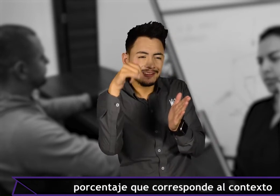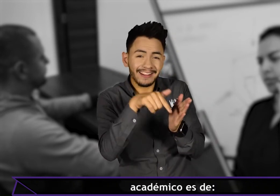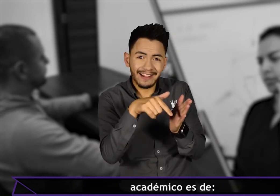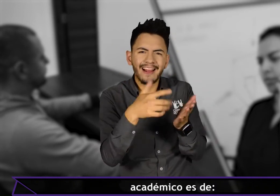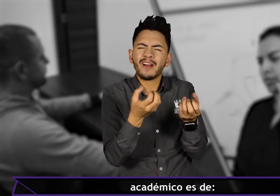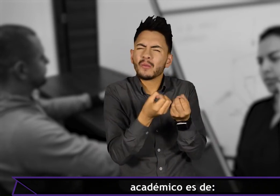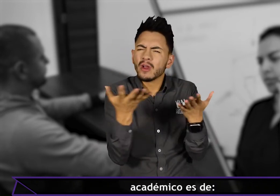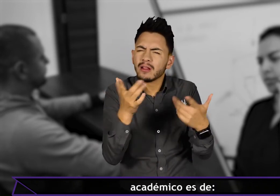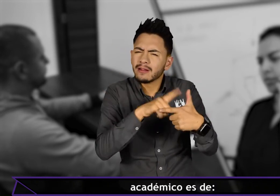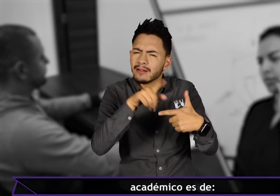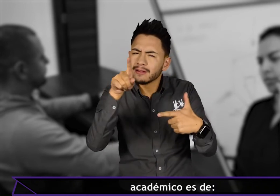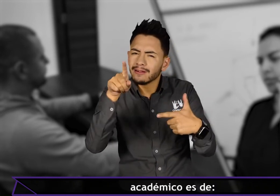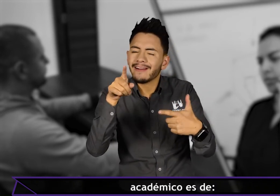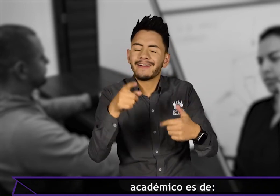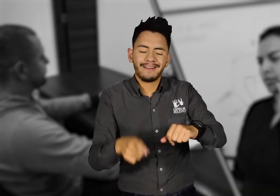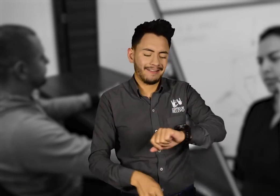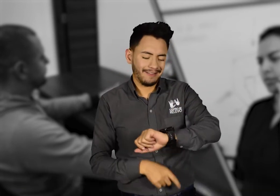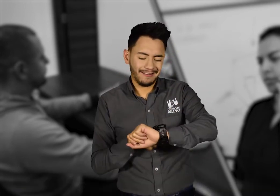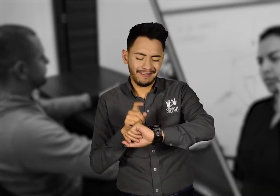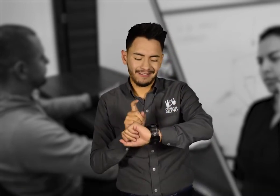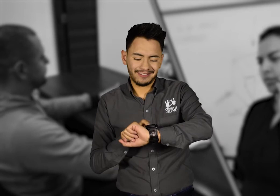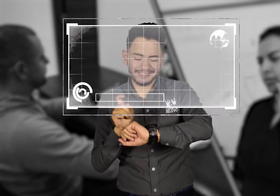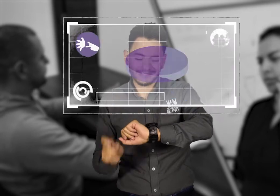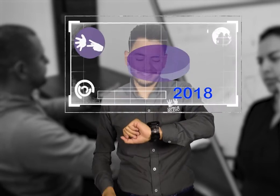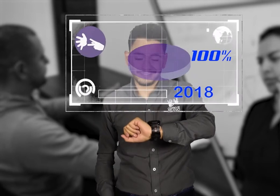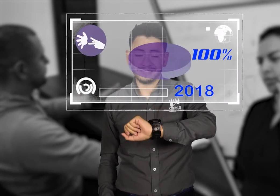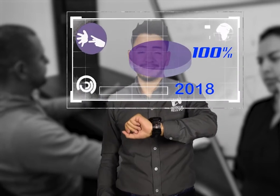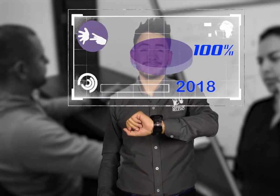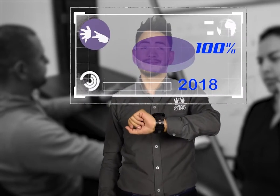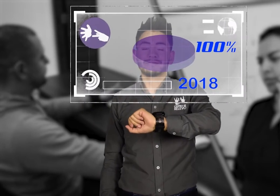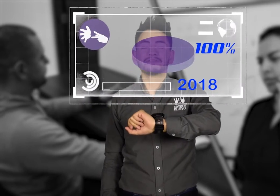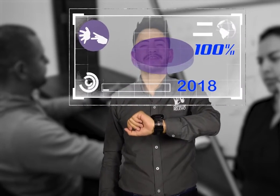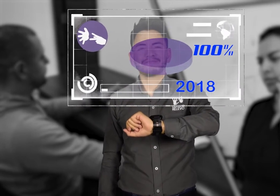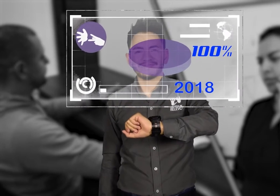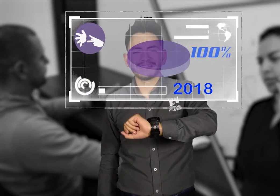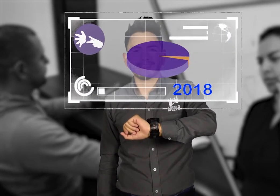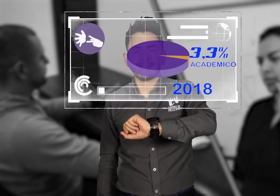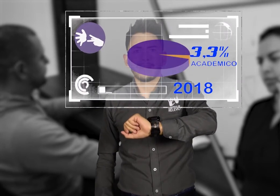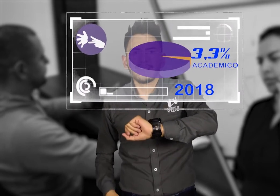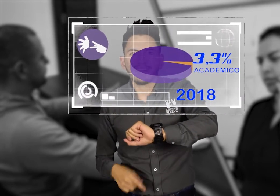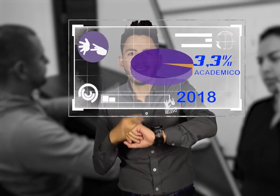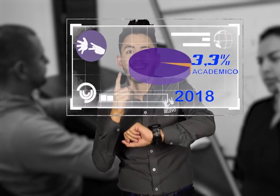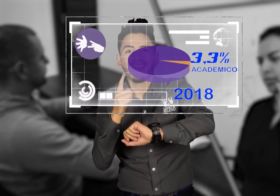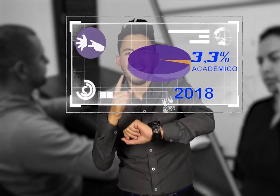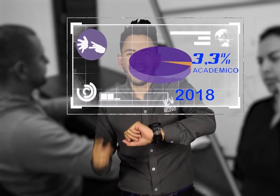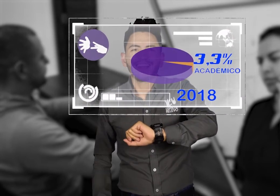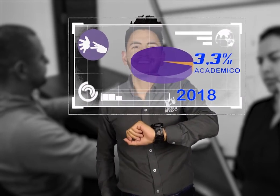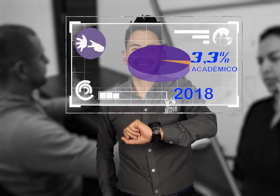corresponde al contexto académico es de… Del 100% de las llamadas realizadas en el 2018, 3,3